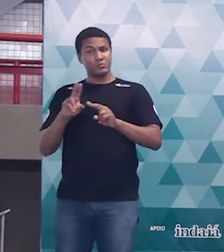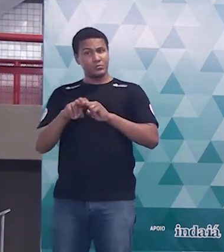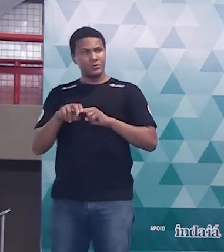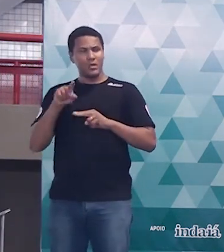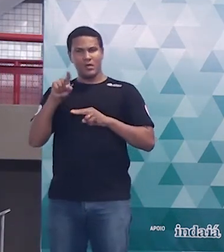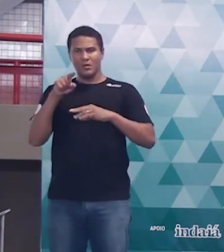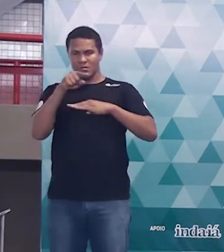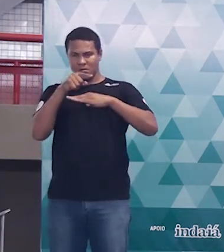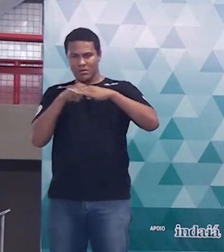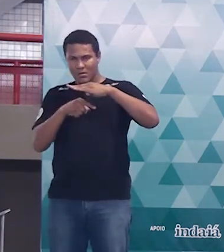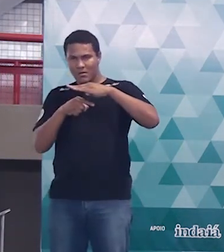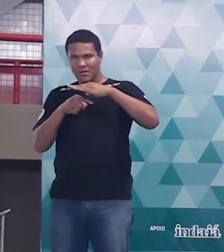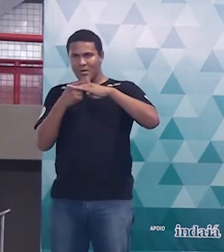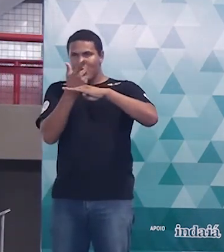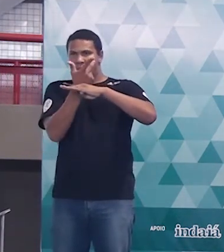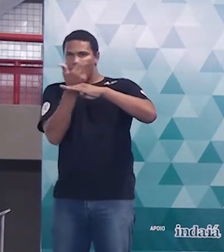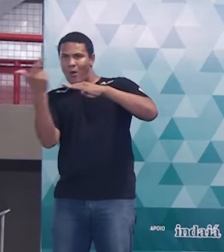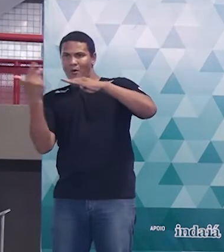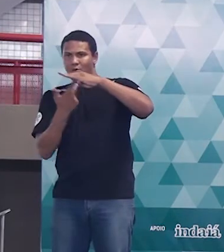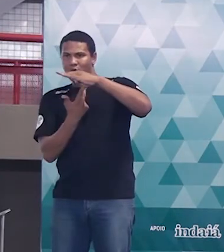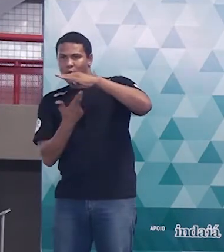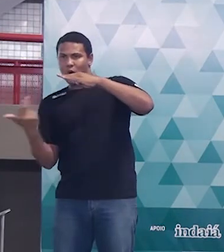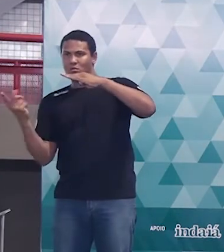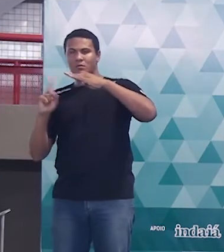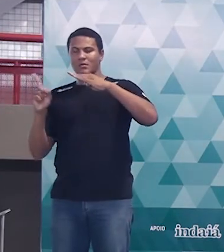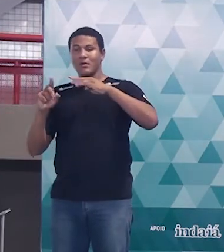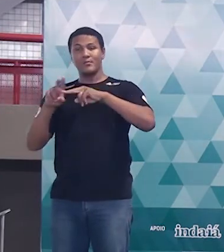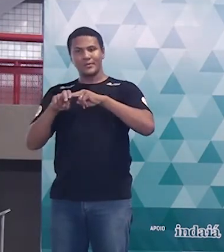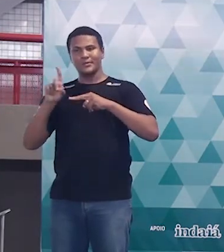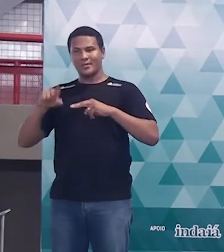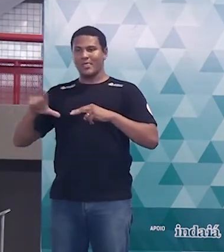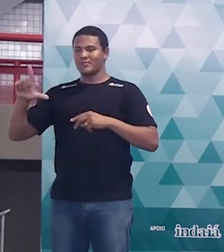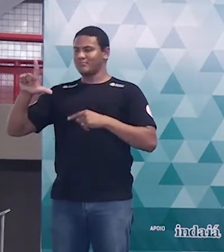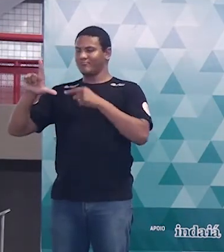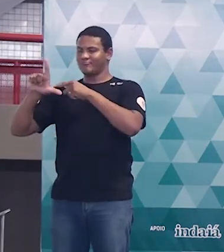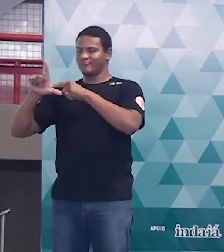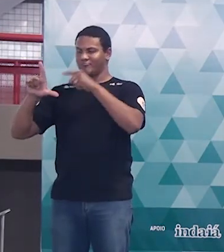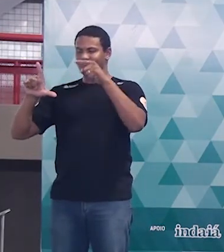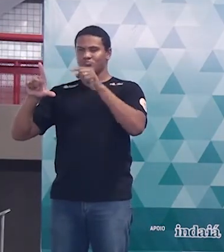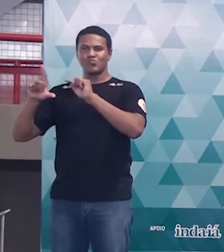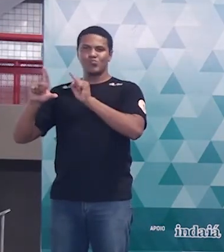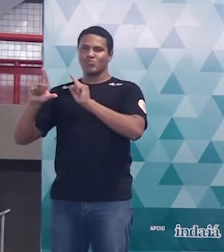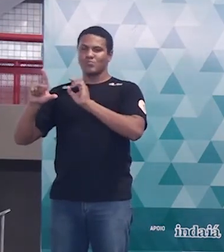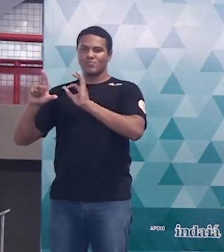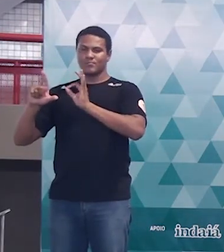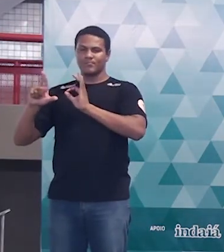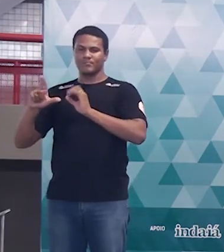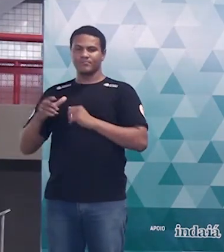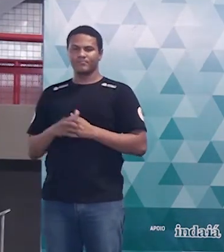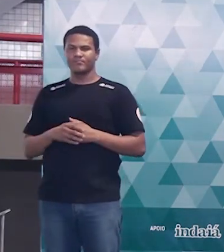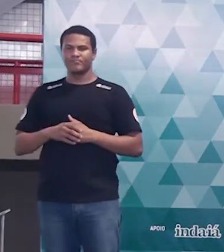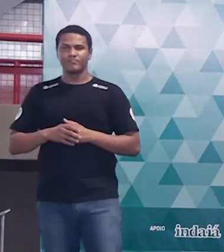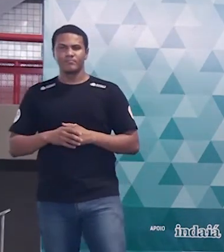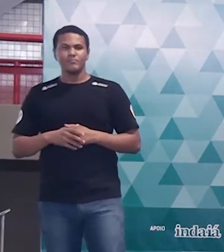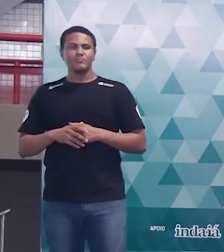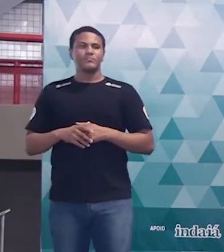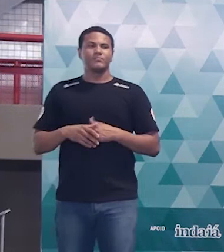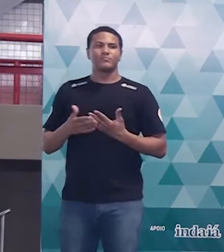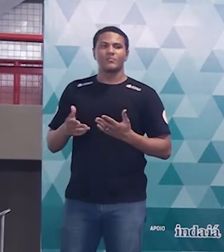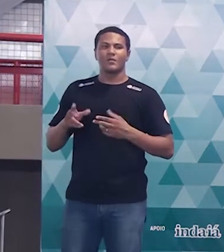caso quando o gráfico não irá passar pela origem. Bom, dessa vez aqui, olha só, vai